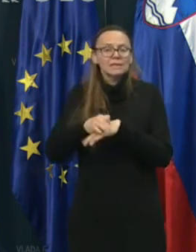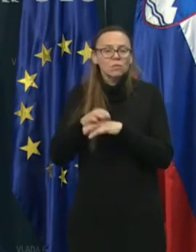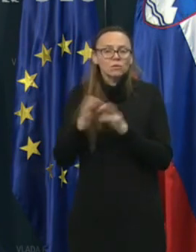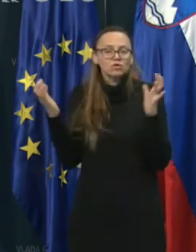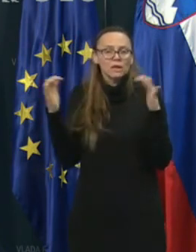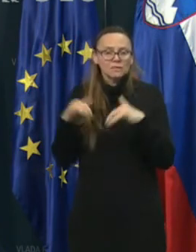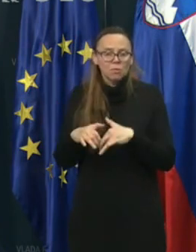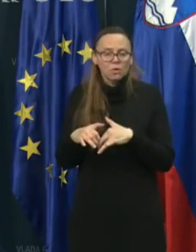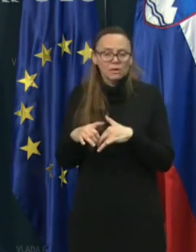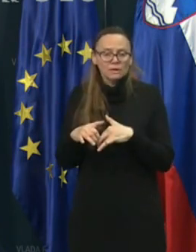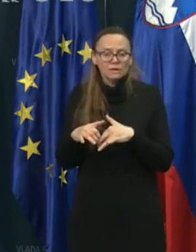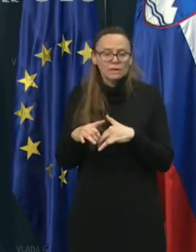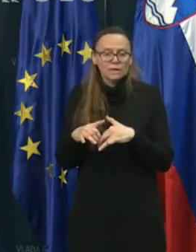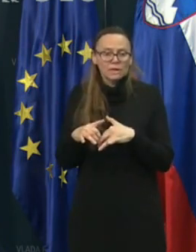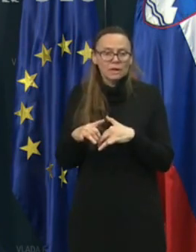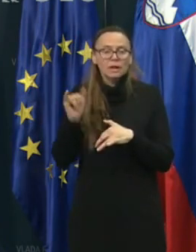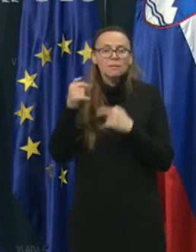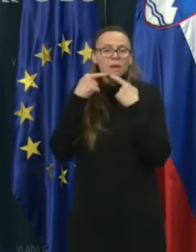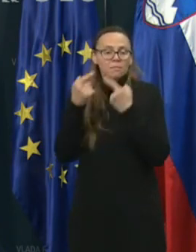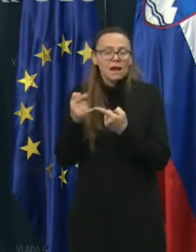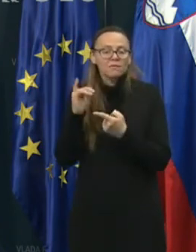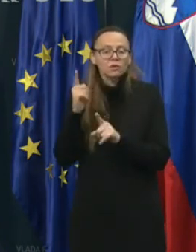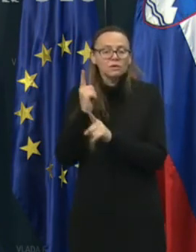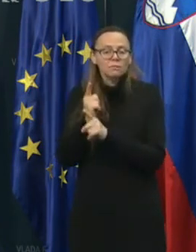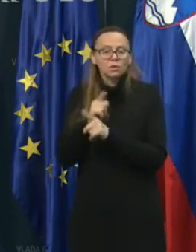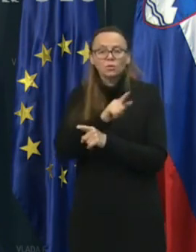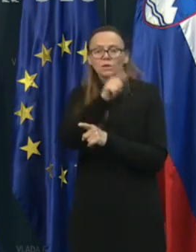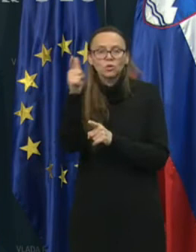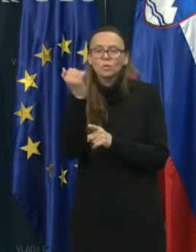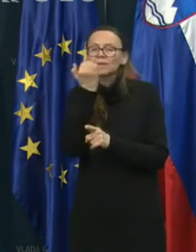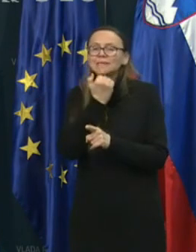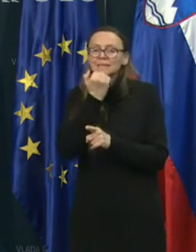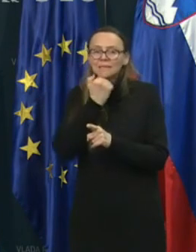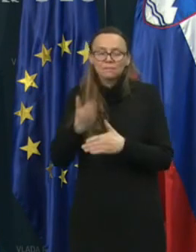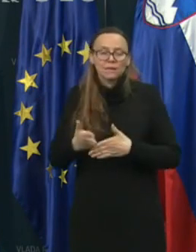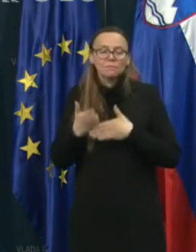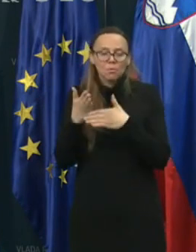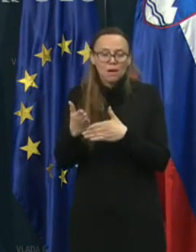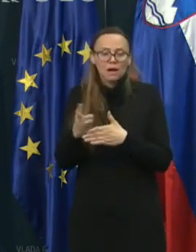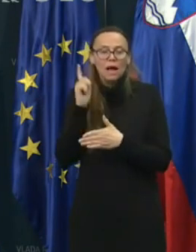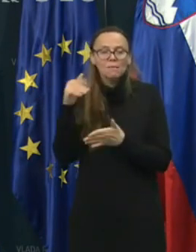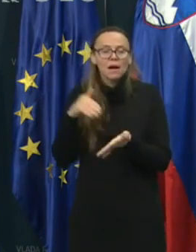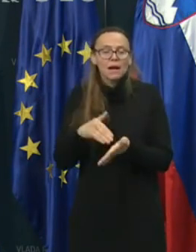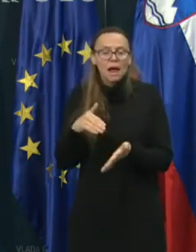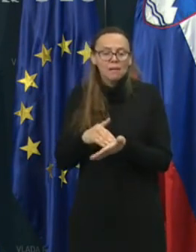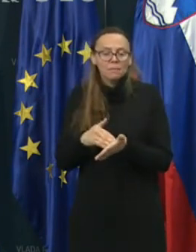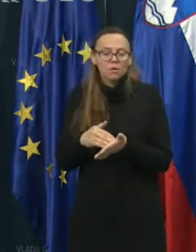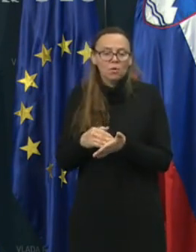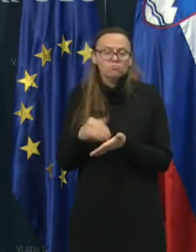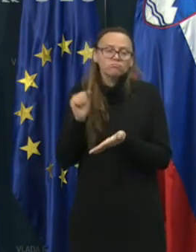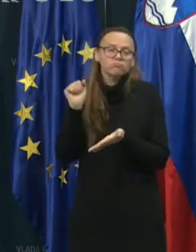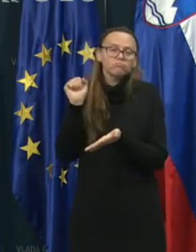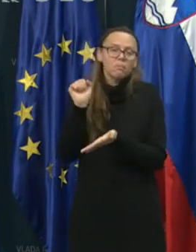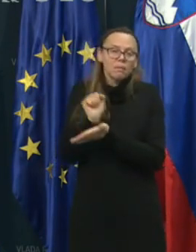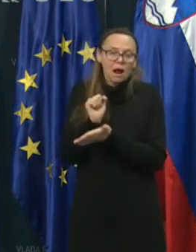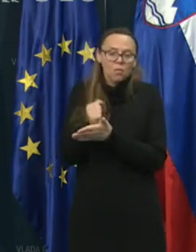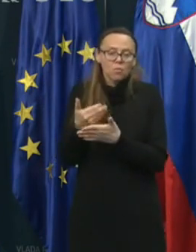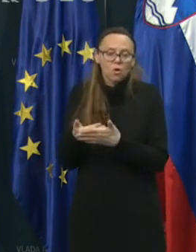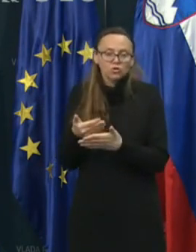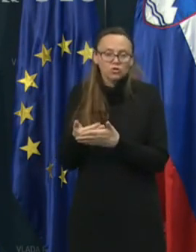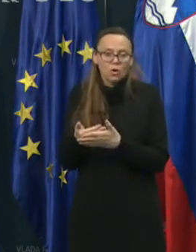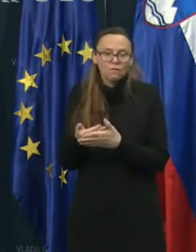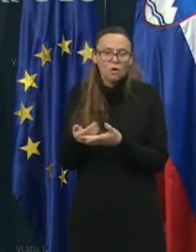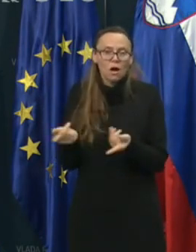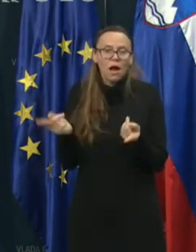pa pravijo, da bi tudi drugi zasebniki pomagali, vendar potrebujejo neko pravno osnovo. Je to